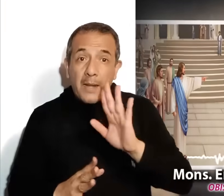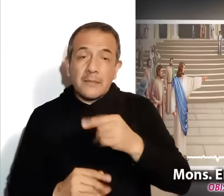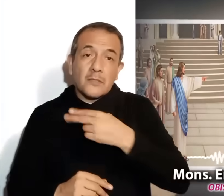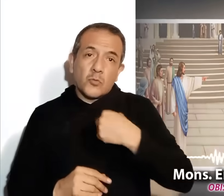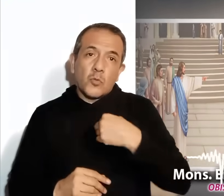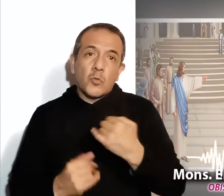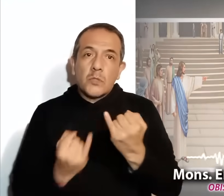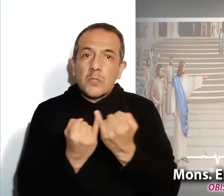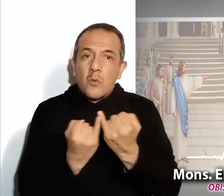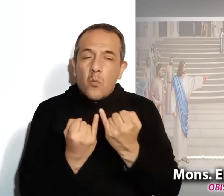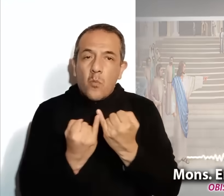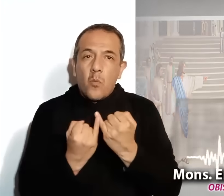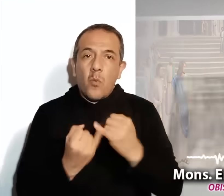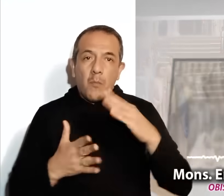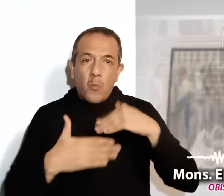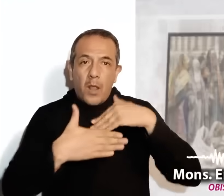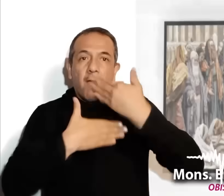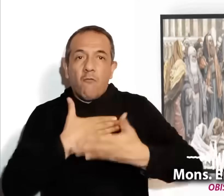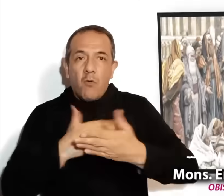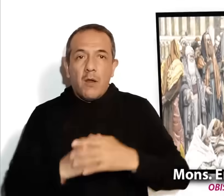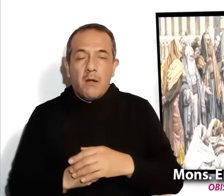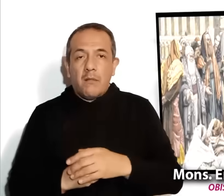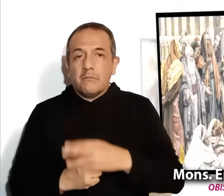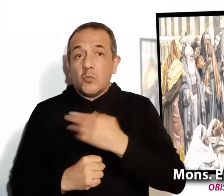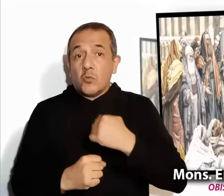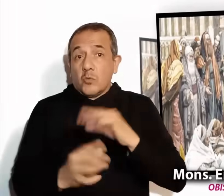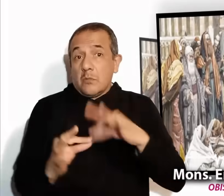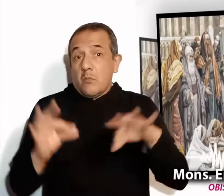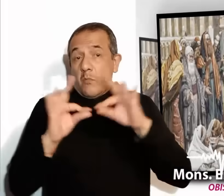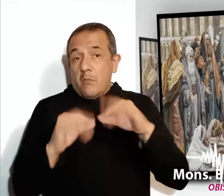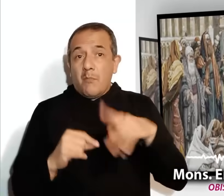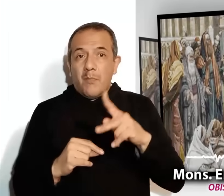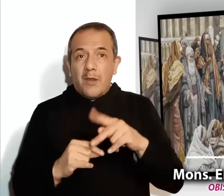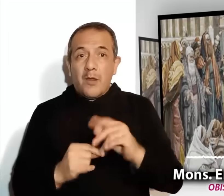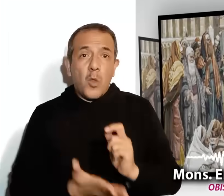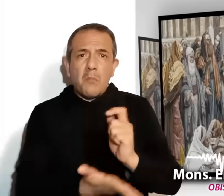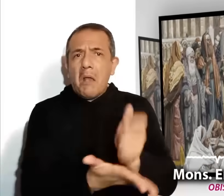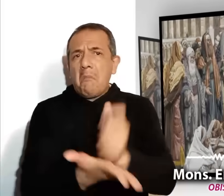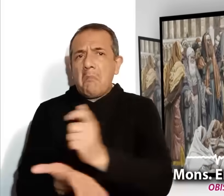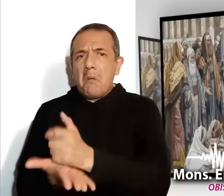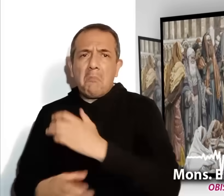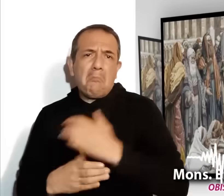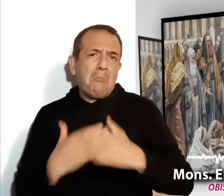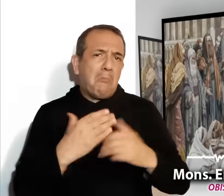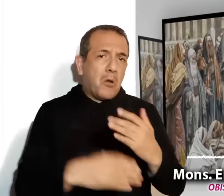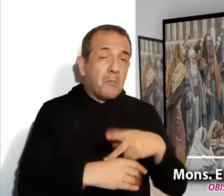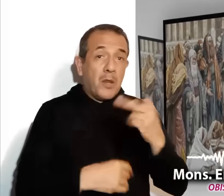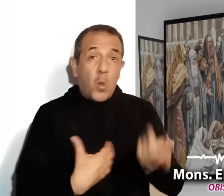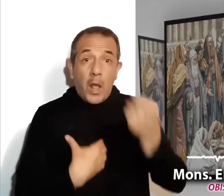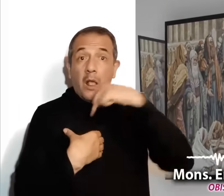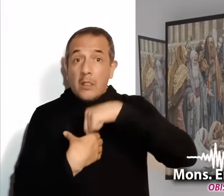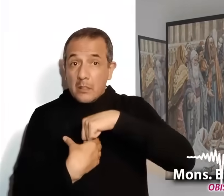limpiar solamente el exterior, pagar los diezmos de la apariencia, pero no en convertirnos en